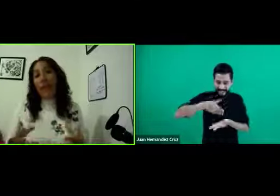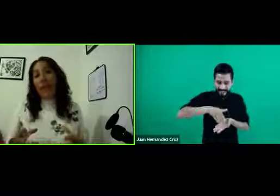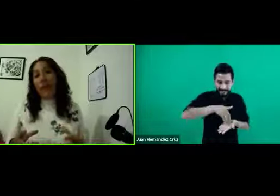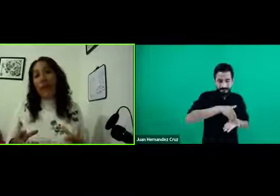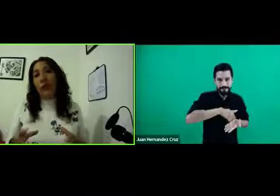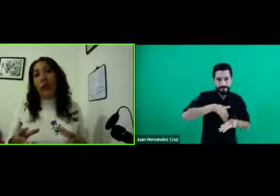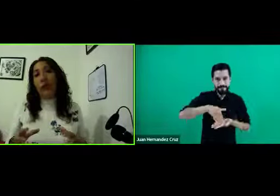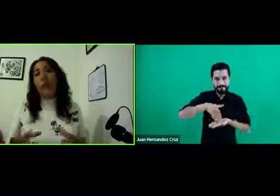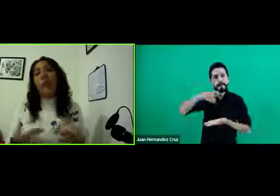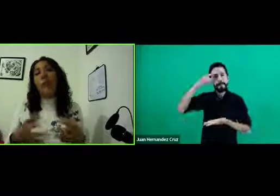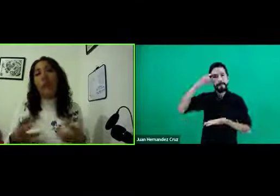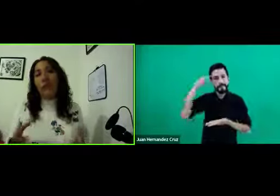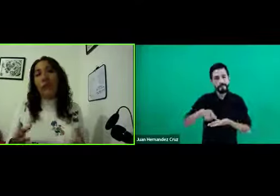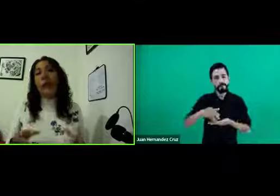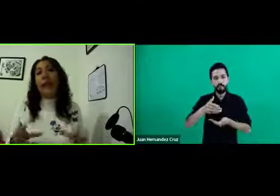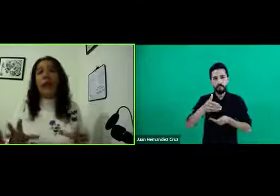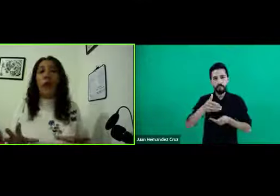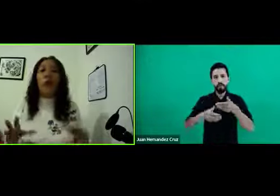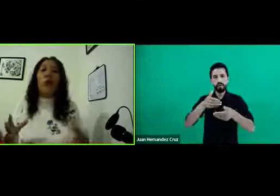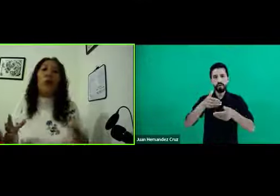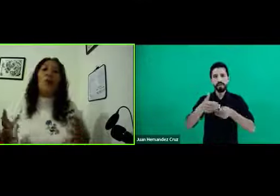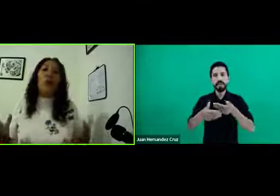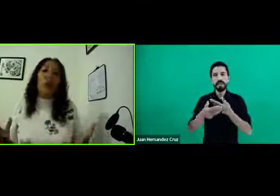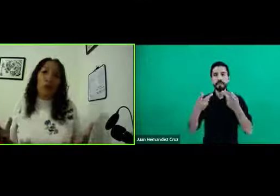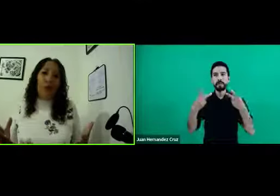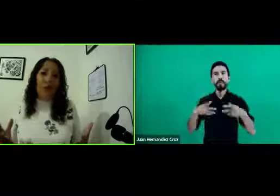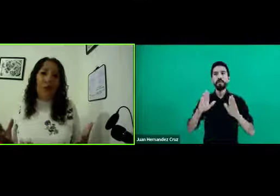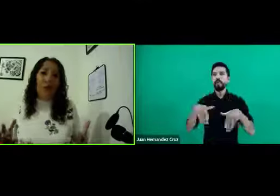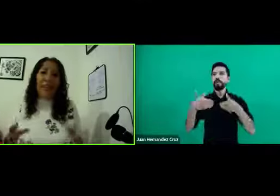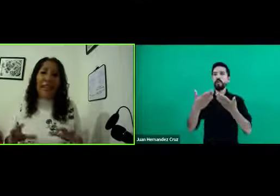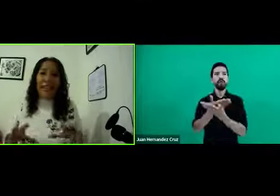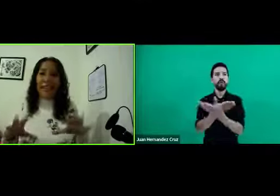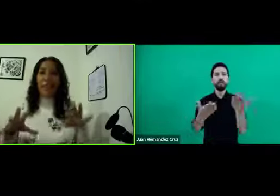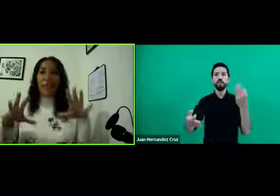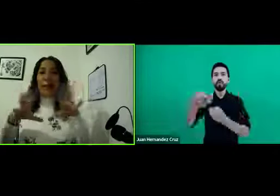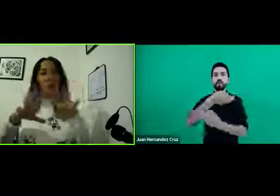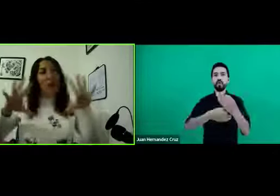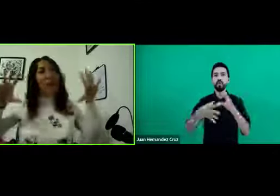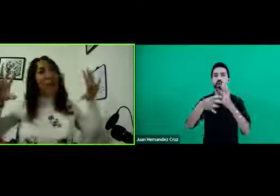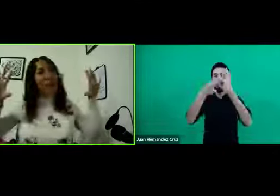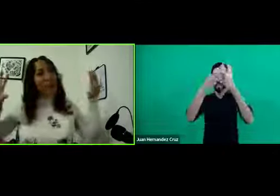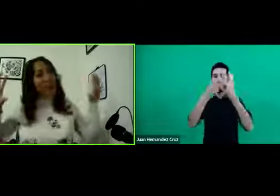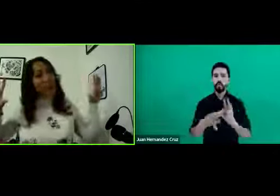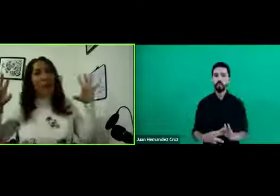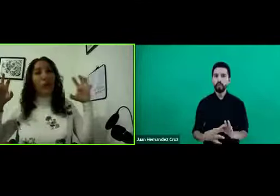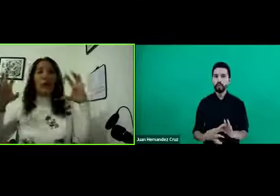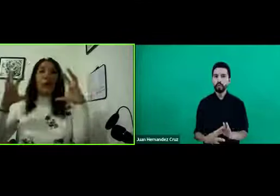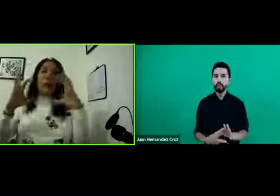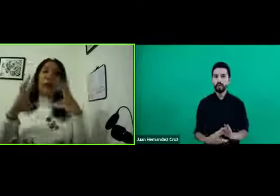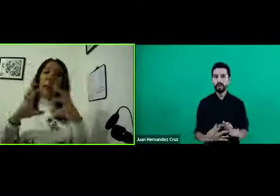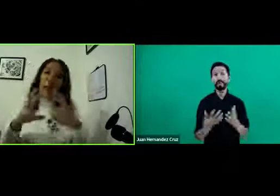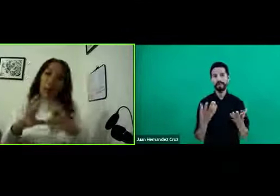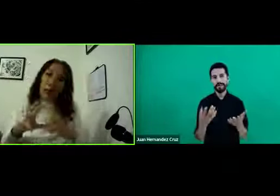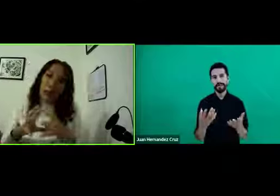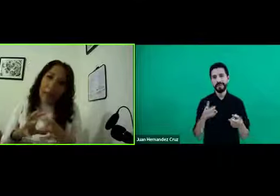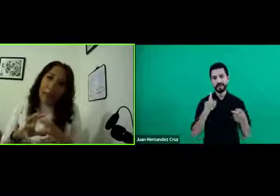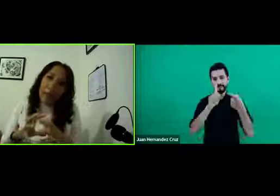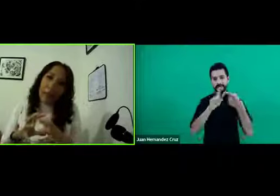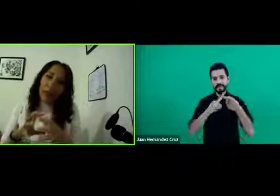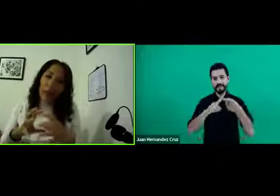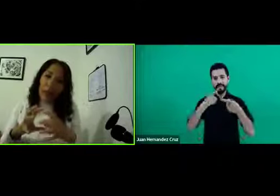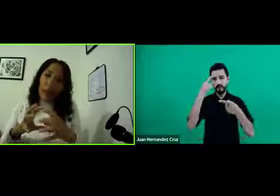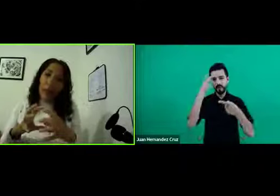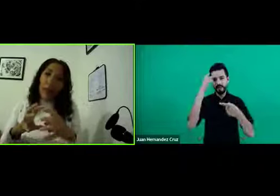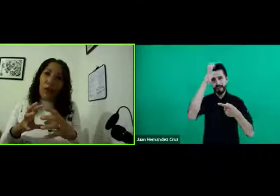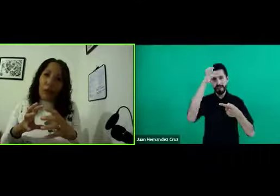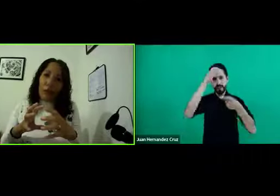este proceso de comprender que todos somos uno. Que en esta parte primero que tiene la expansión de conciencia y luego llegas a un